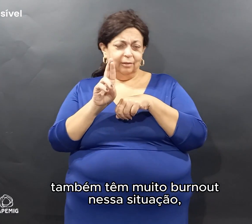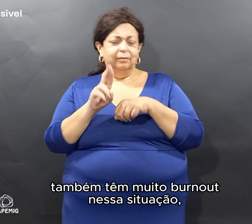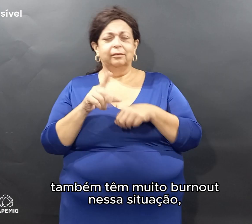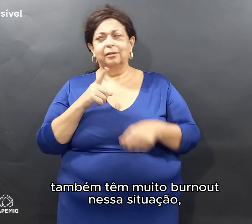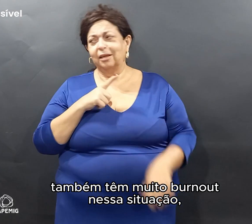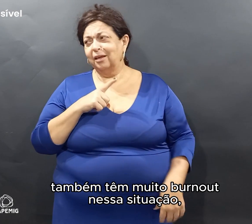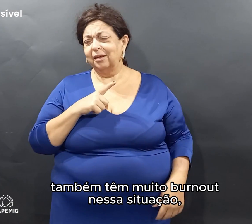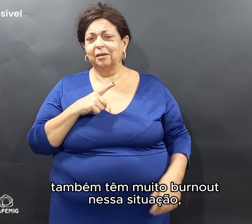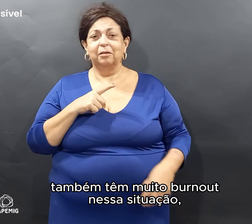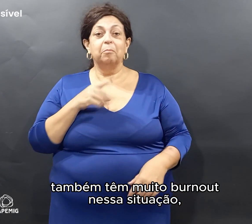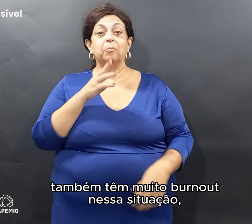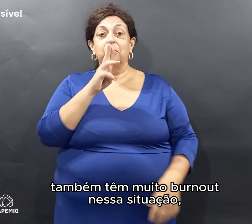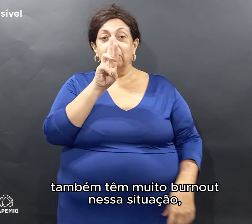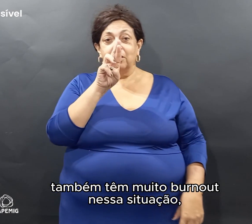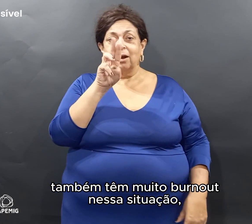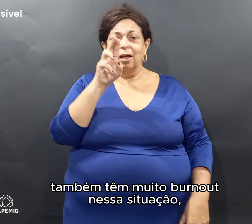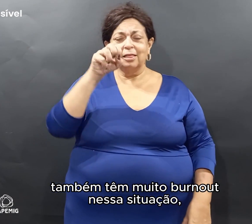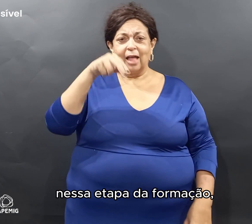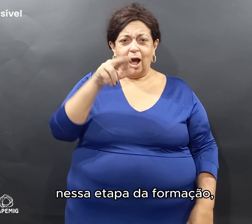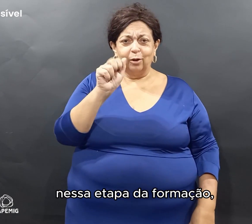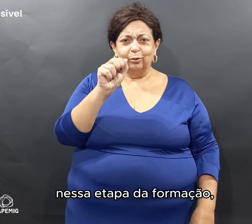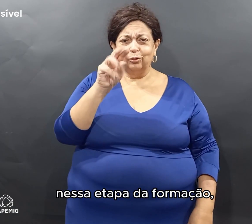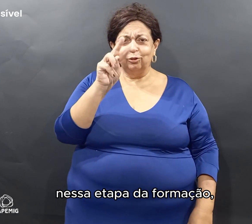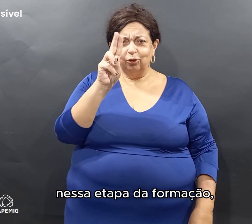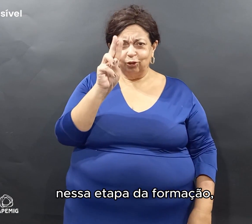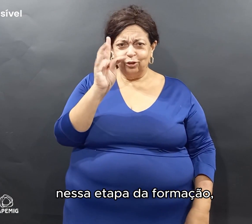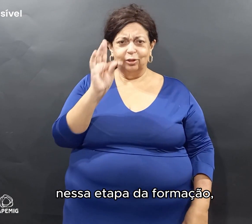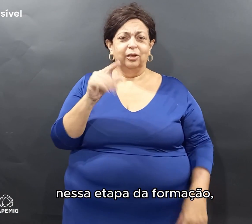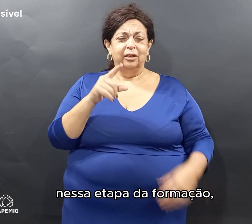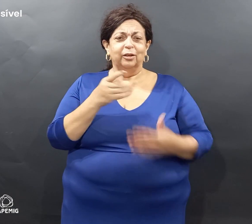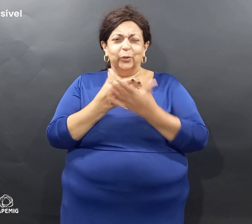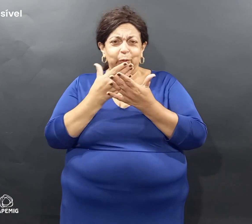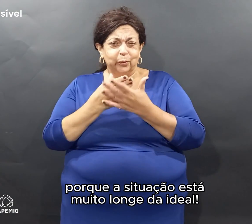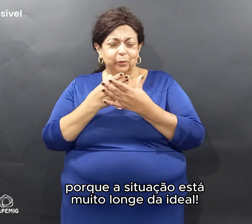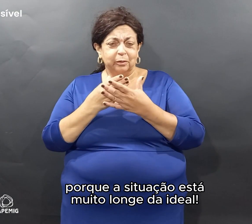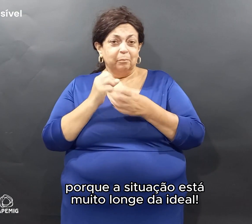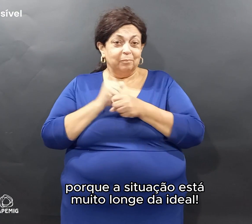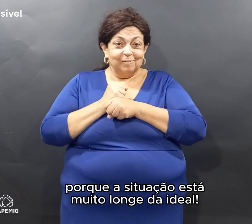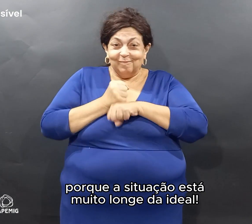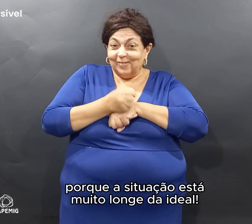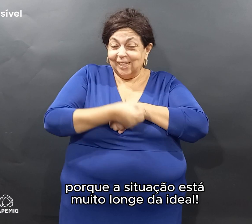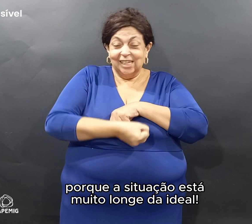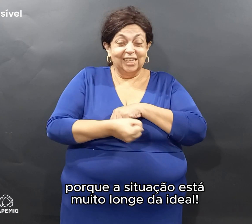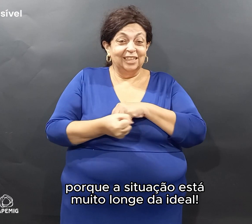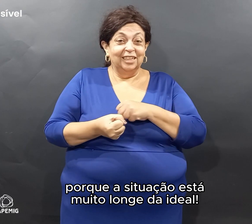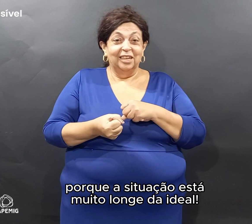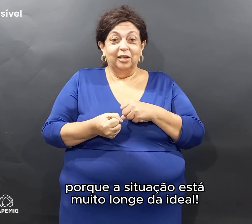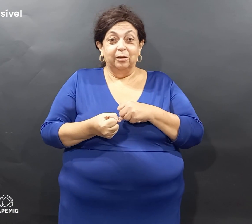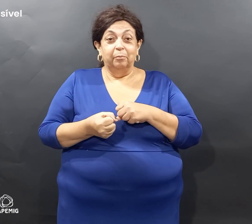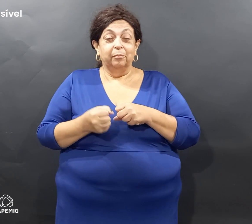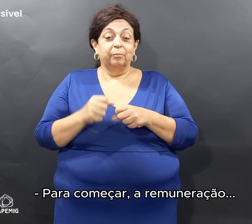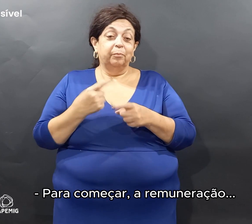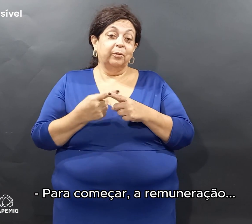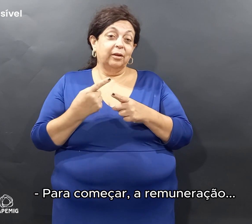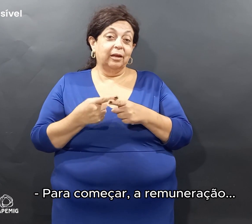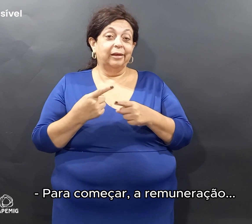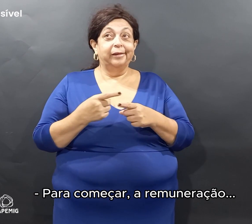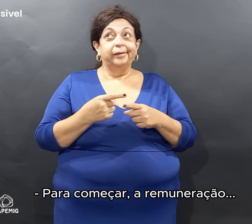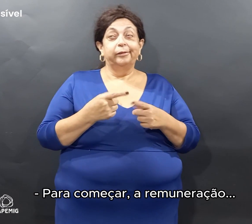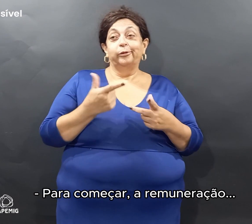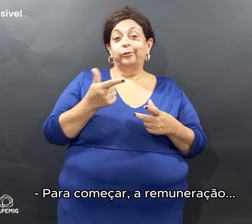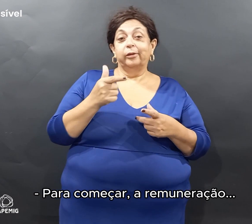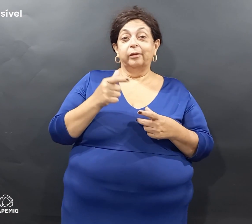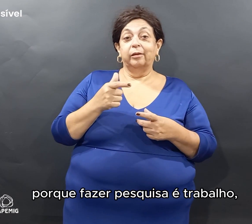tem muito burnout nessa situação, nessa etapa da formação, porque a situação está muito longe da ideal. Para começar,